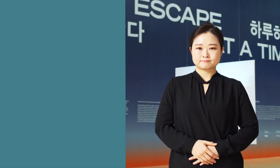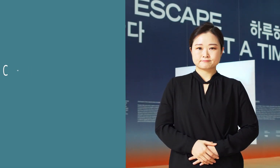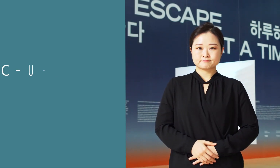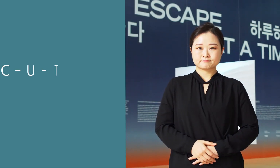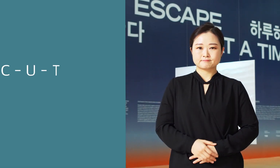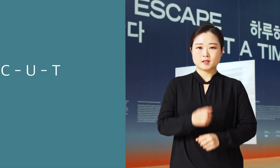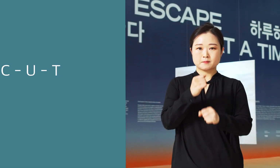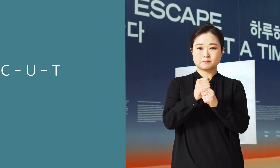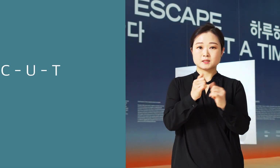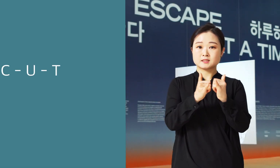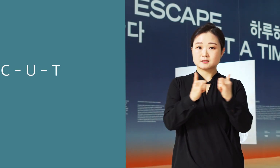컷.